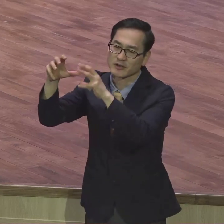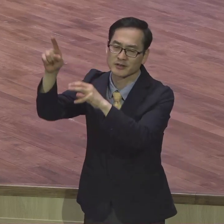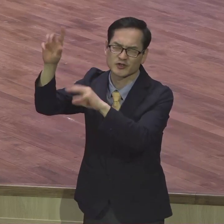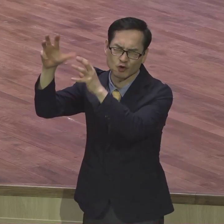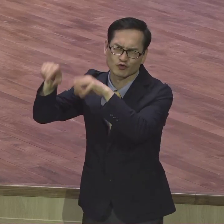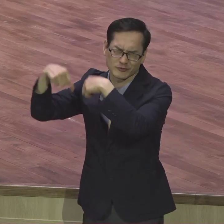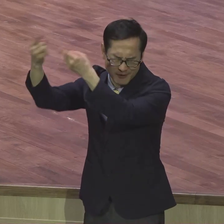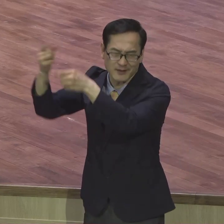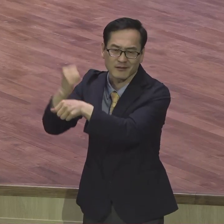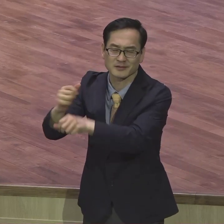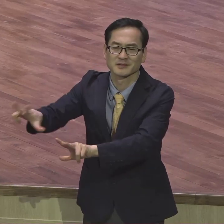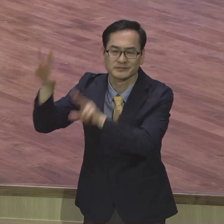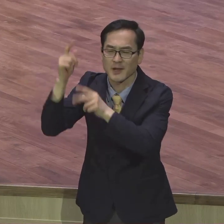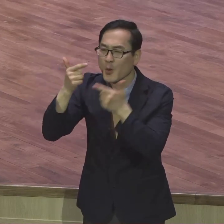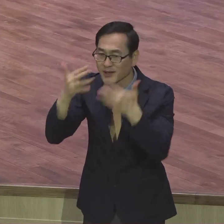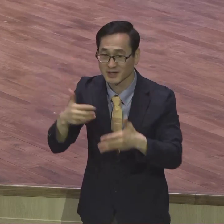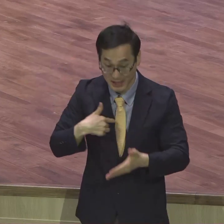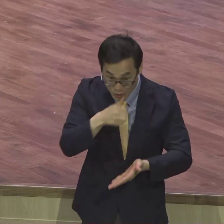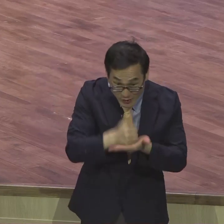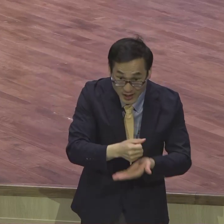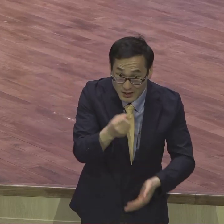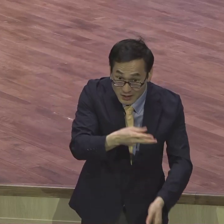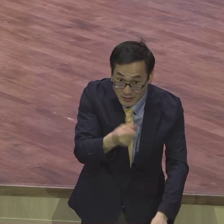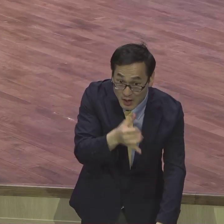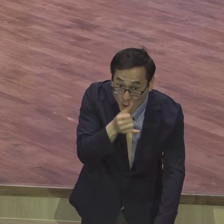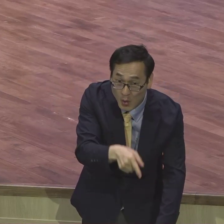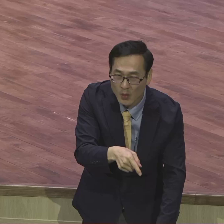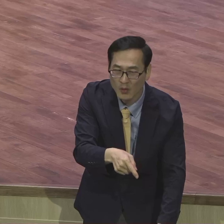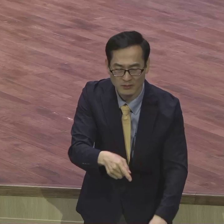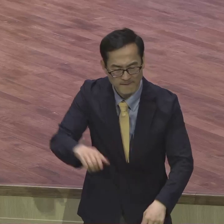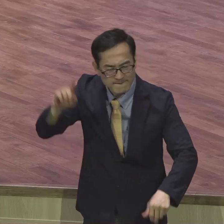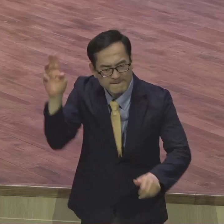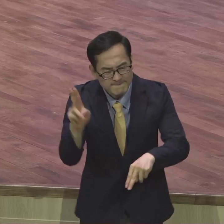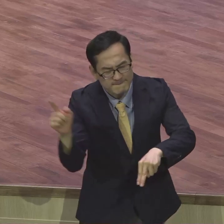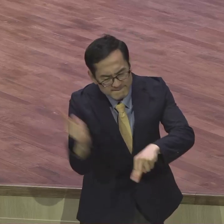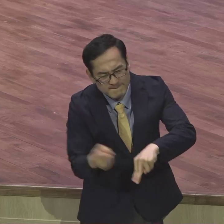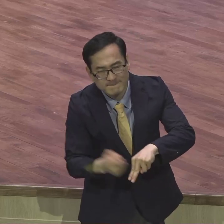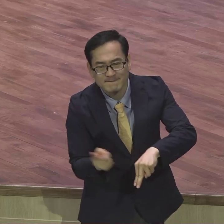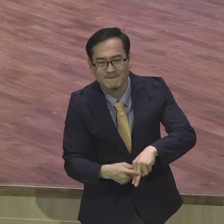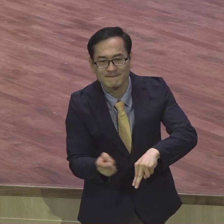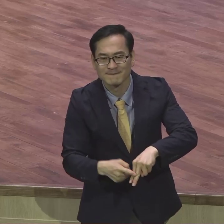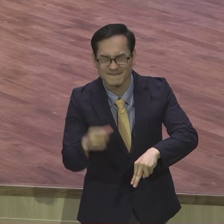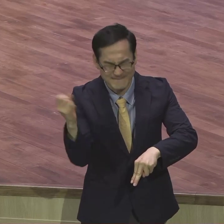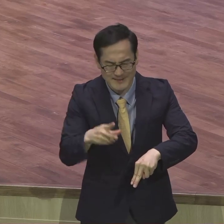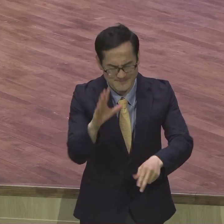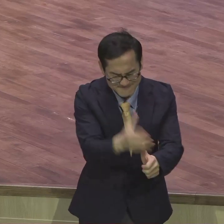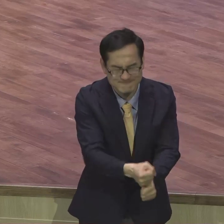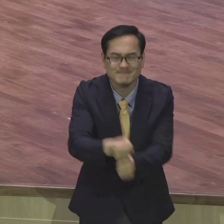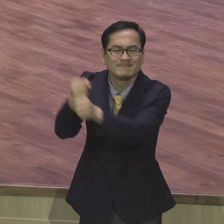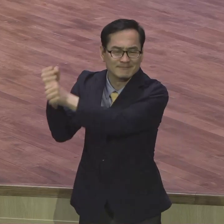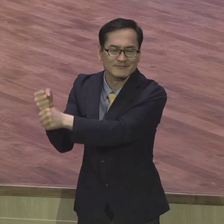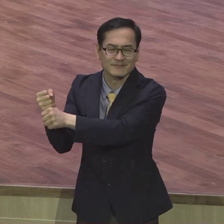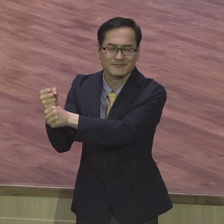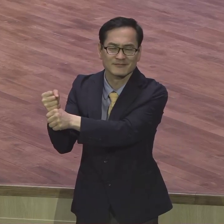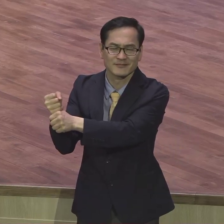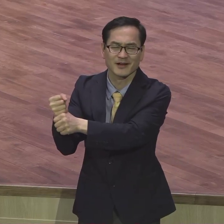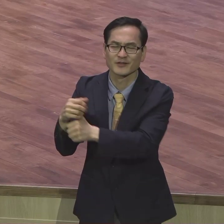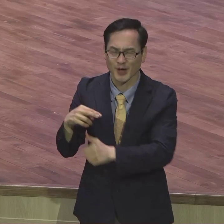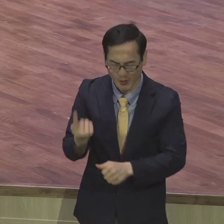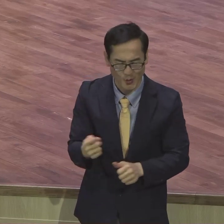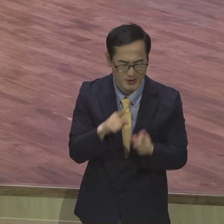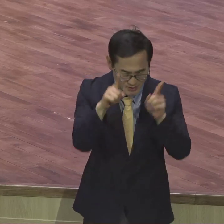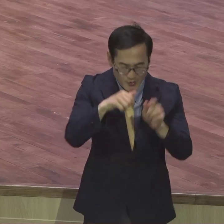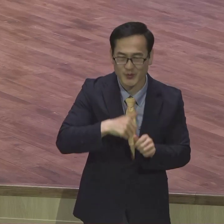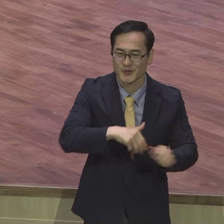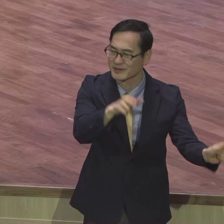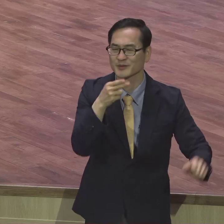바울은 이 본문 통해서 이런 법적 해방을 바탕으로 그리스도 안에 있는 하나님의 잔인은 어떤